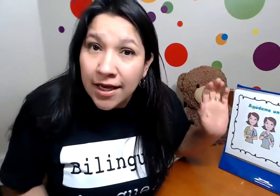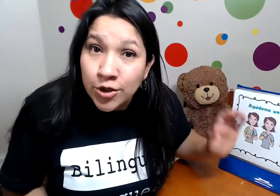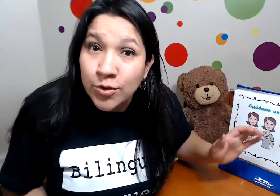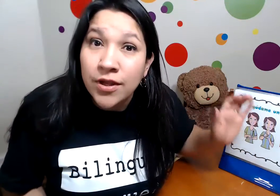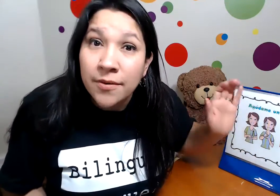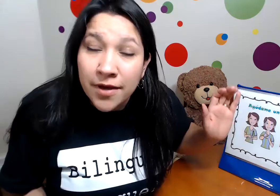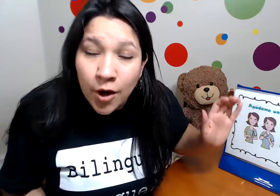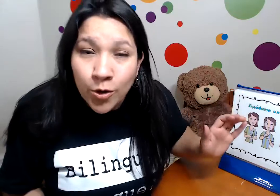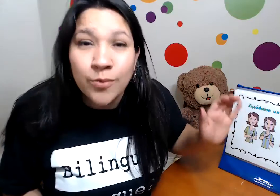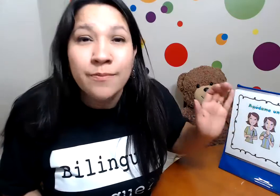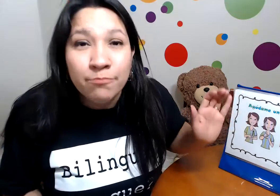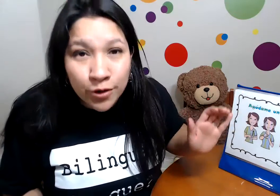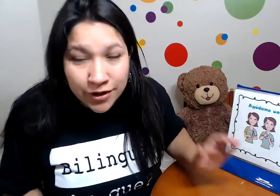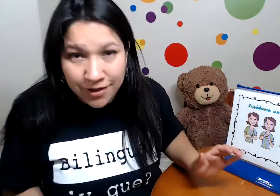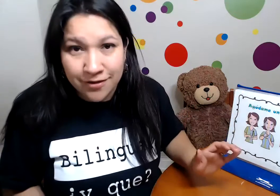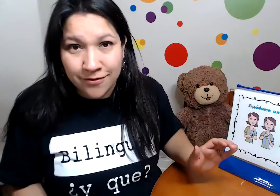ayúdame un poquito